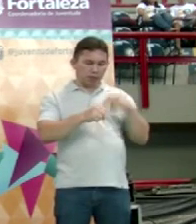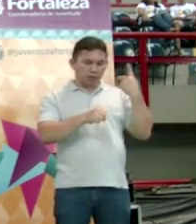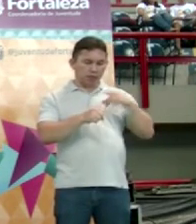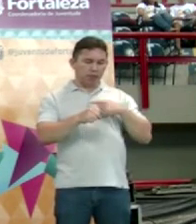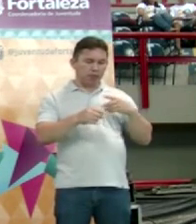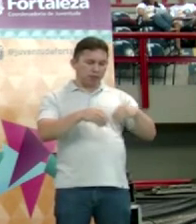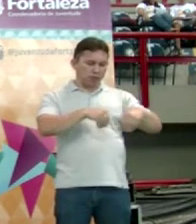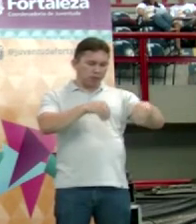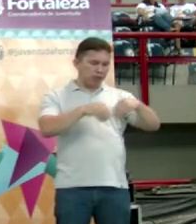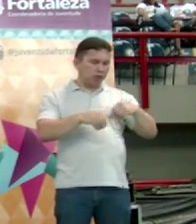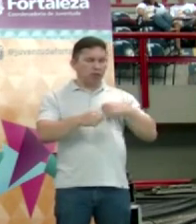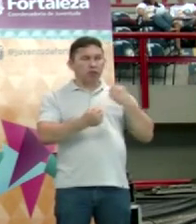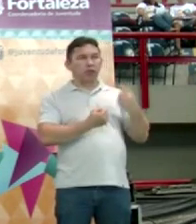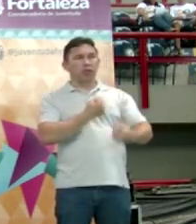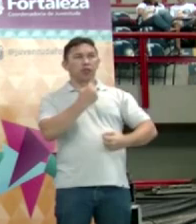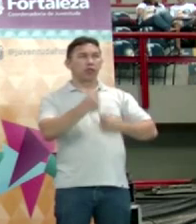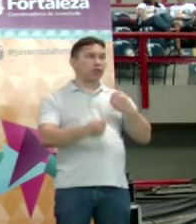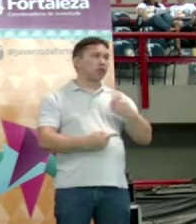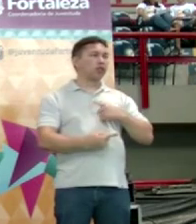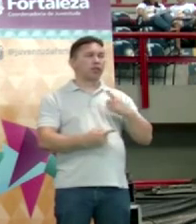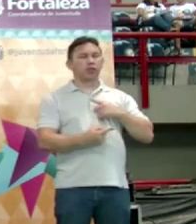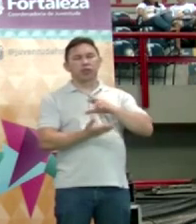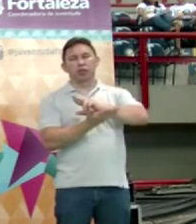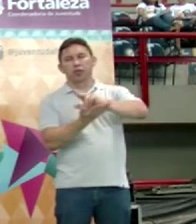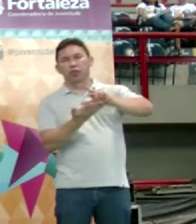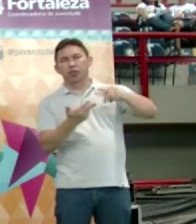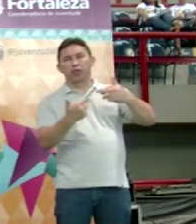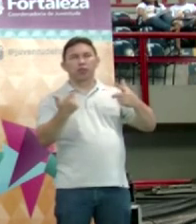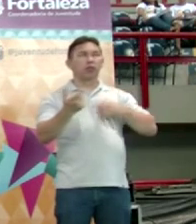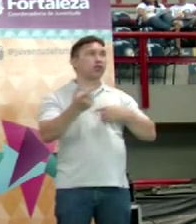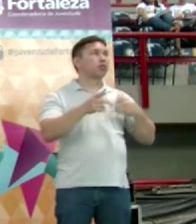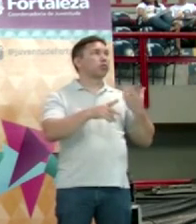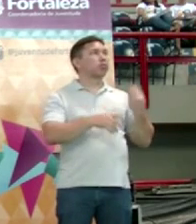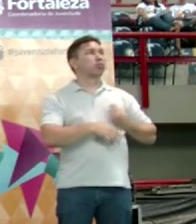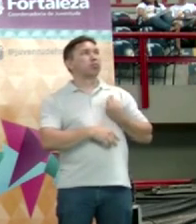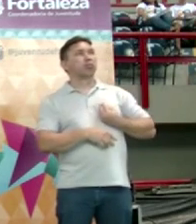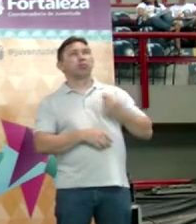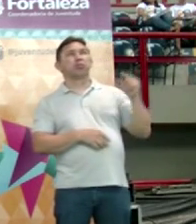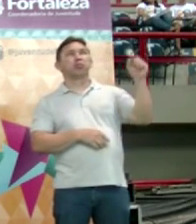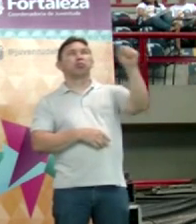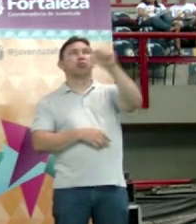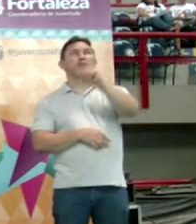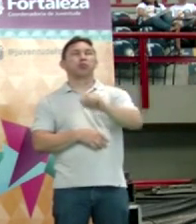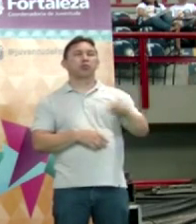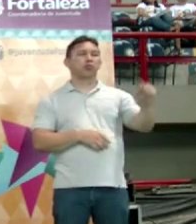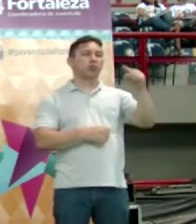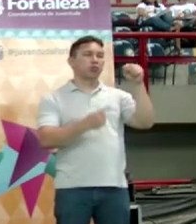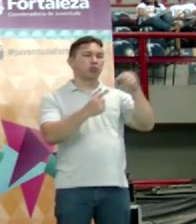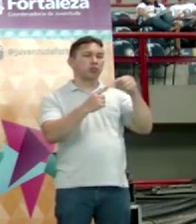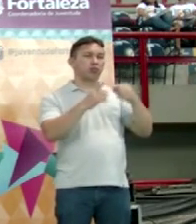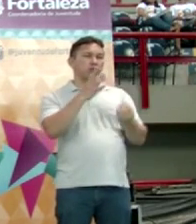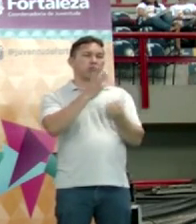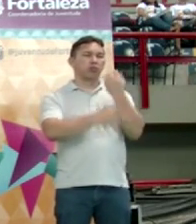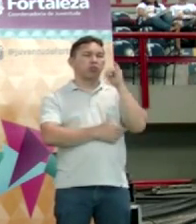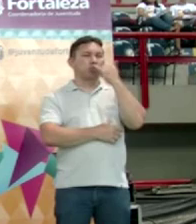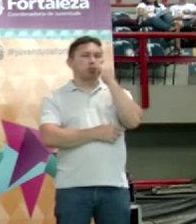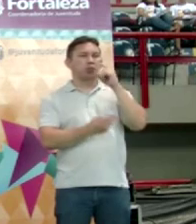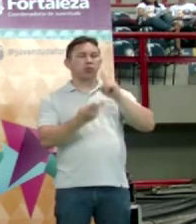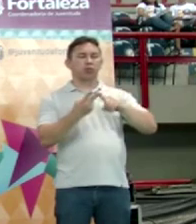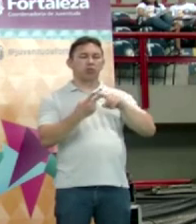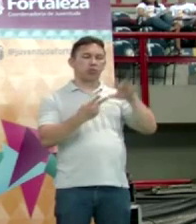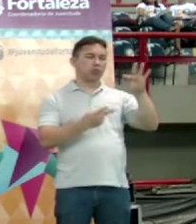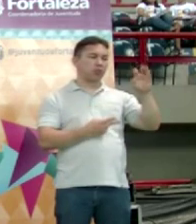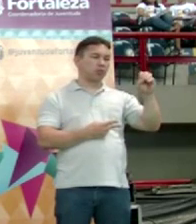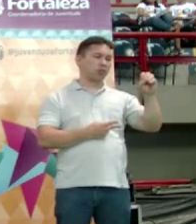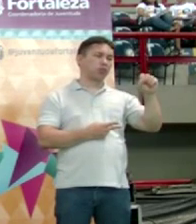no solo é muito rápida e realizada por grande variedade de micro-organismos que usam o produto como fonte de energia e